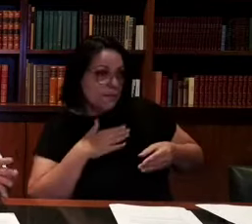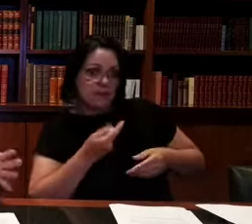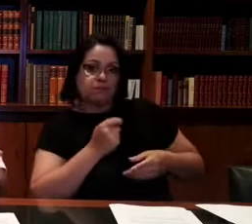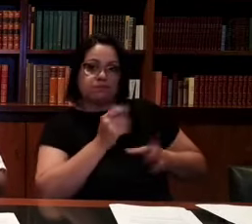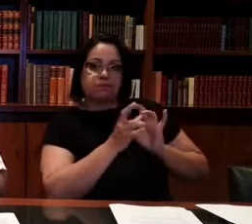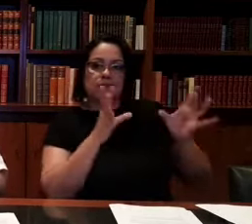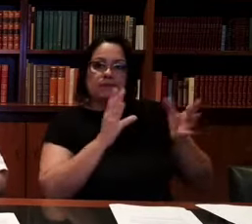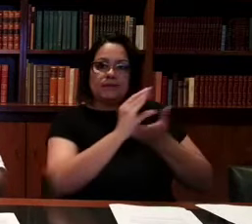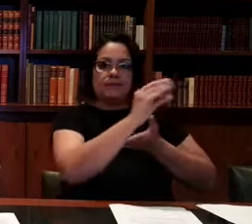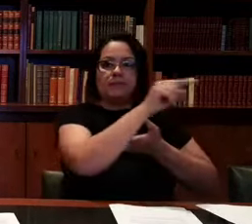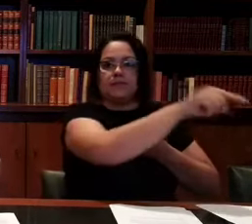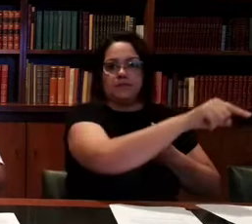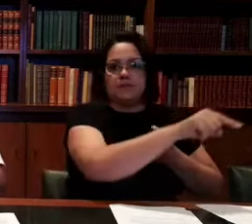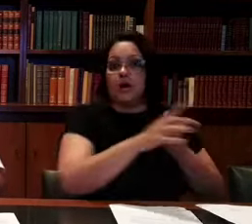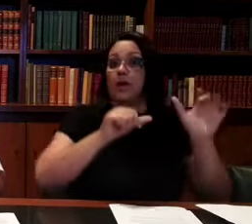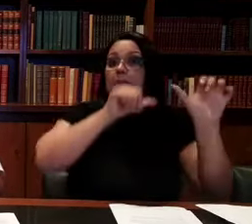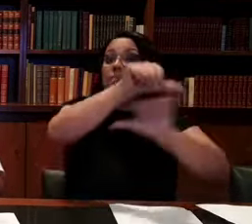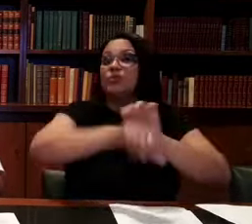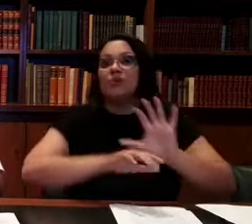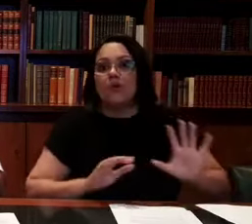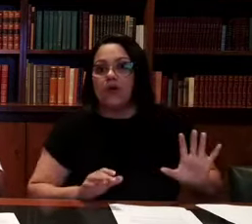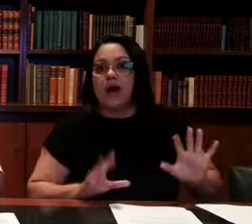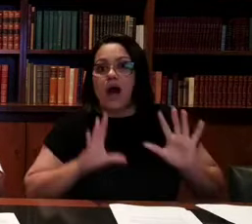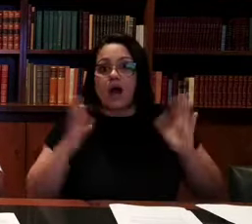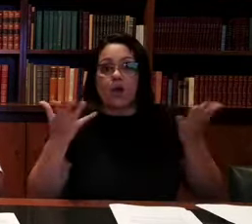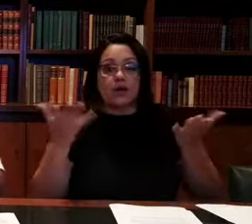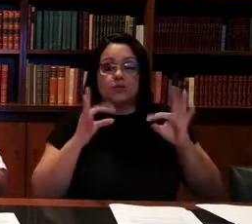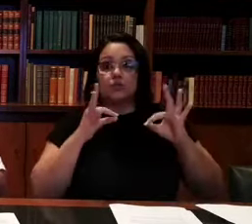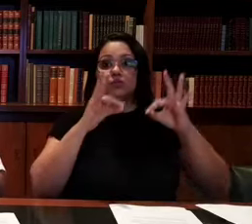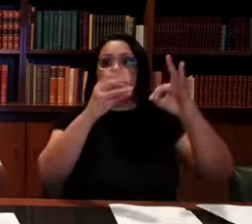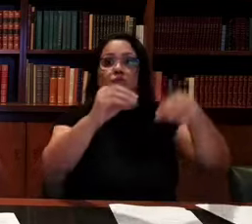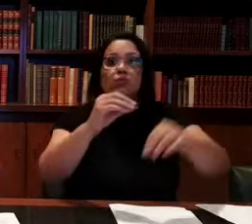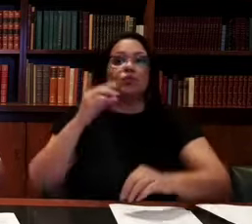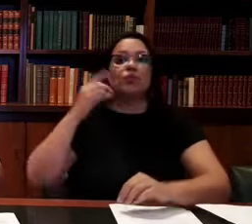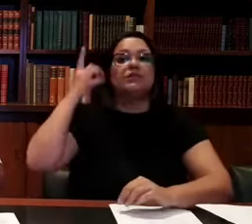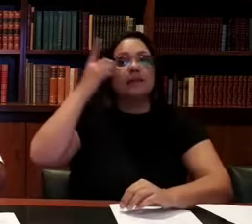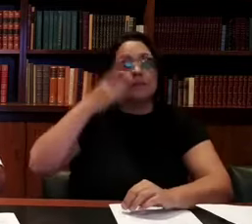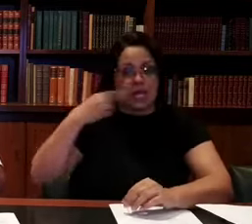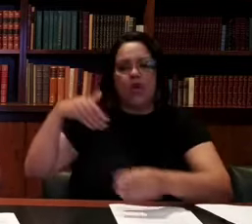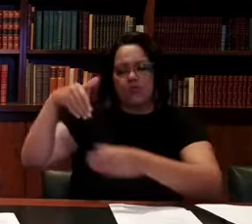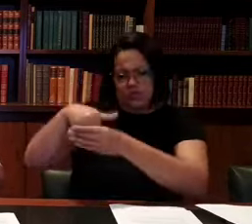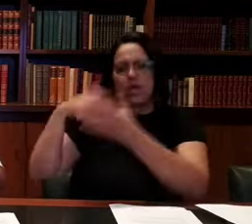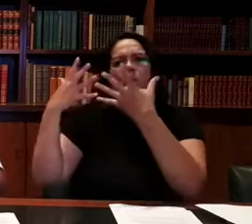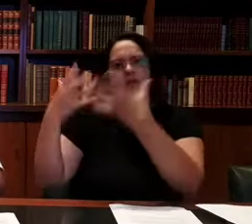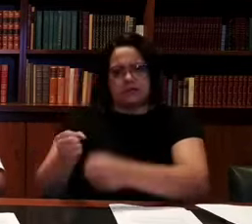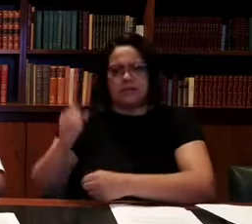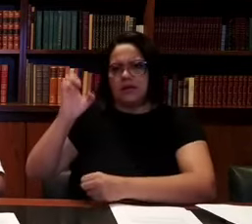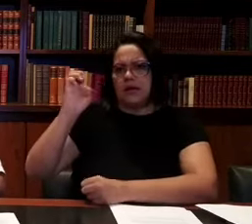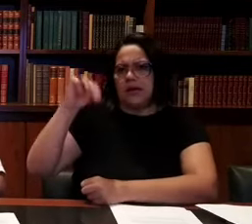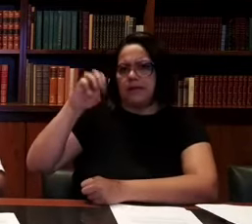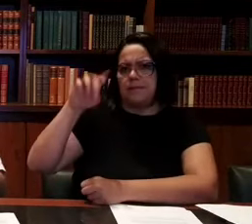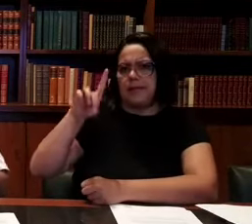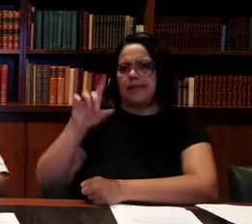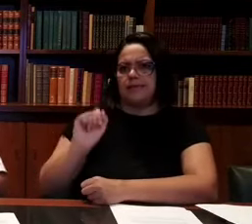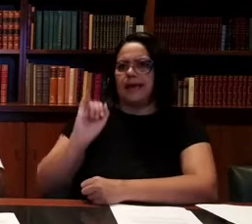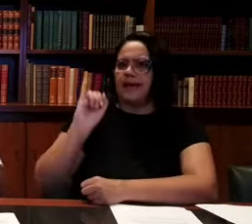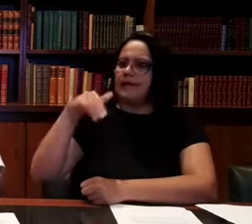e não tem nada para você mudou isso agora emenda impositiva Eu votei favorável Deputado tá nem vendo de positivo